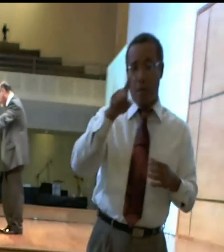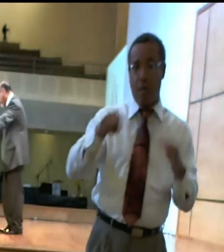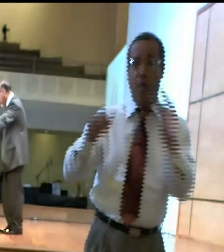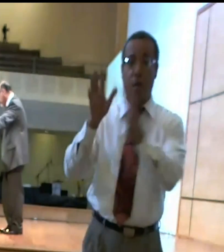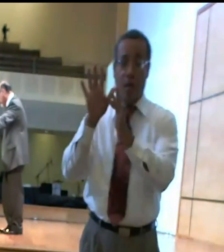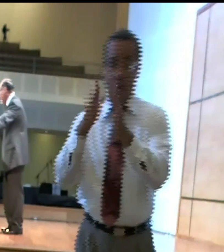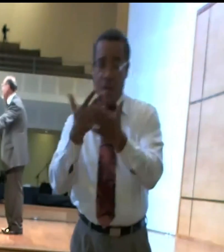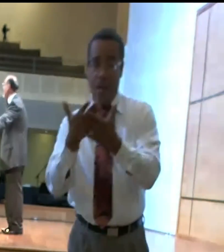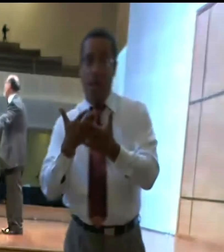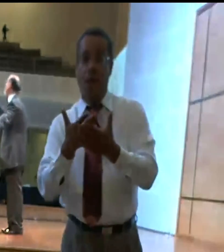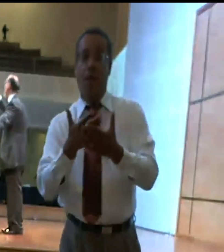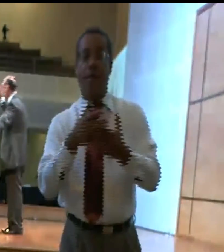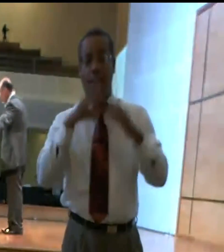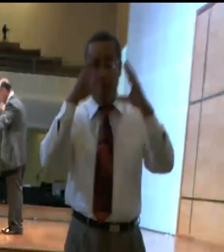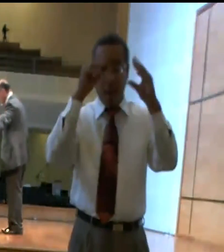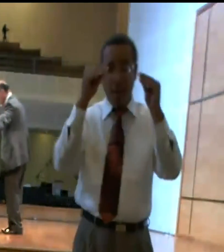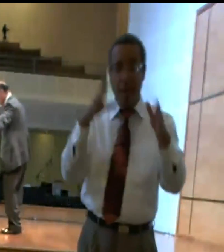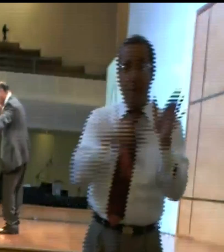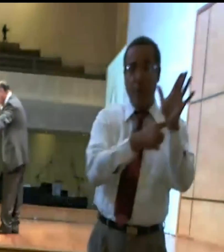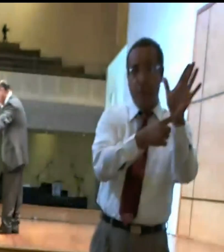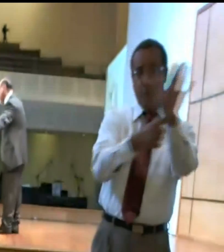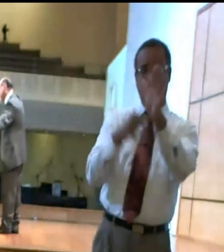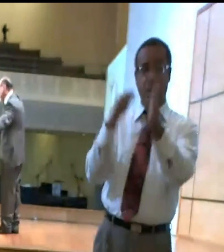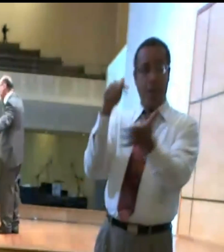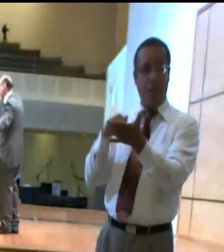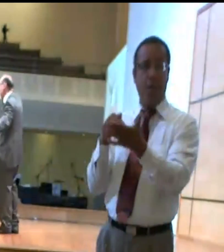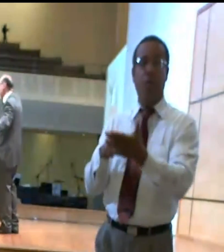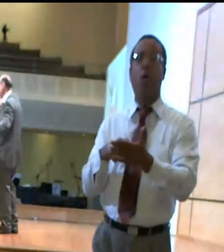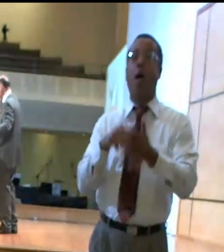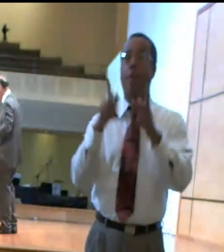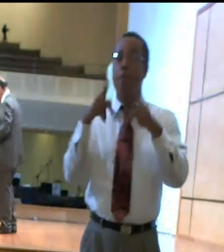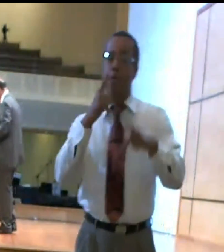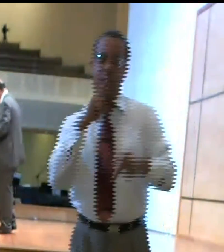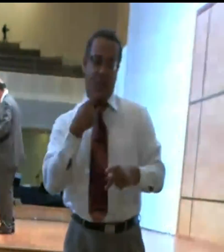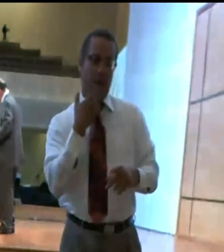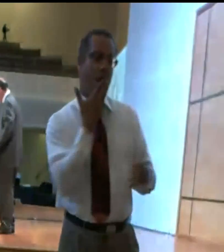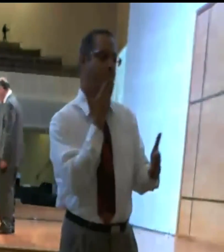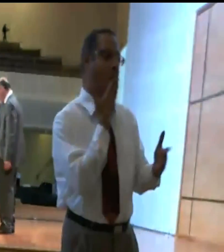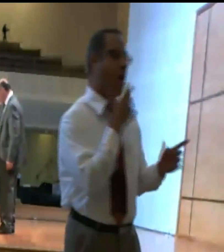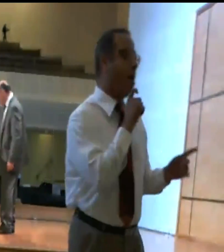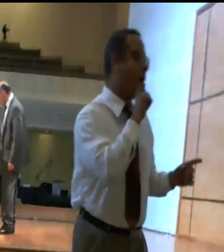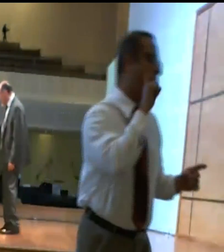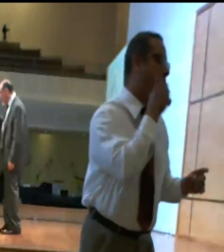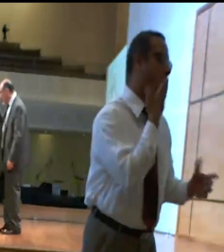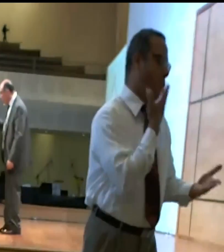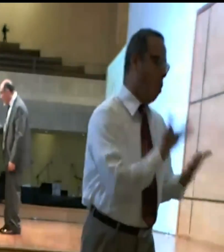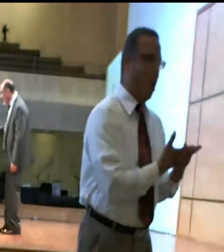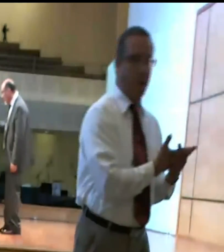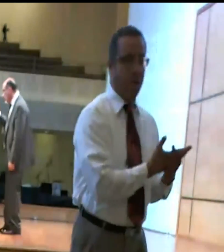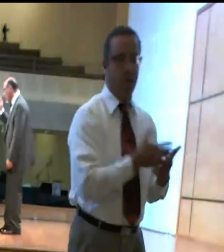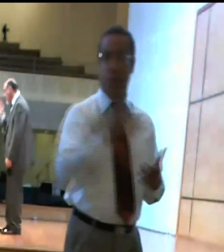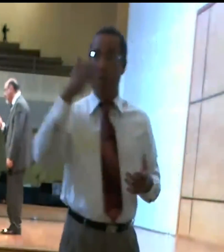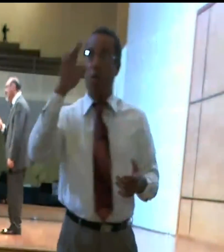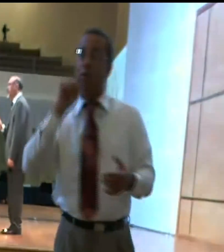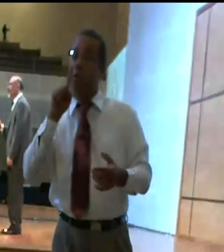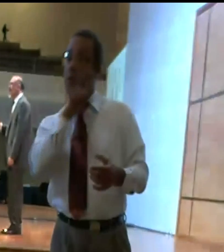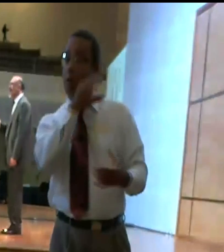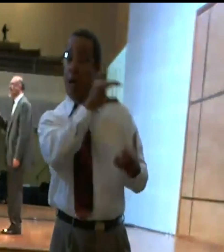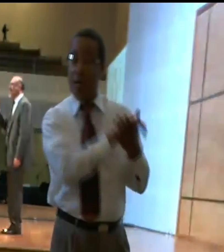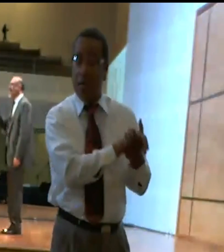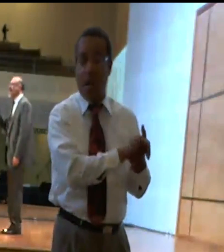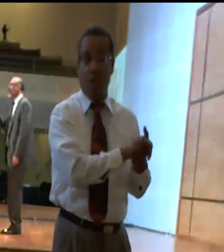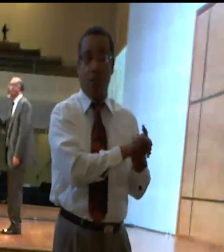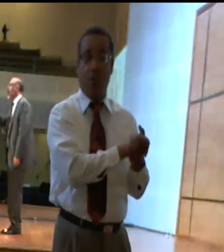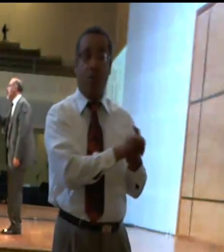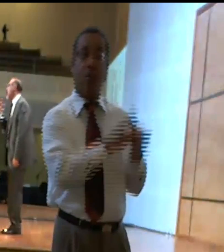poeta Robert Frost, define un jurado en el sistema judicial norteamericano como 12 personas escogidas